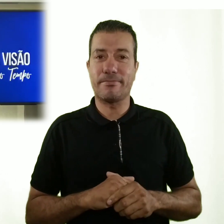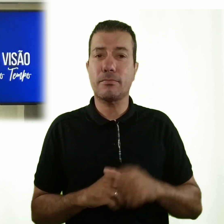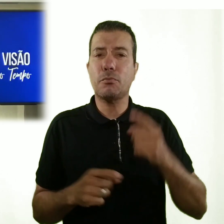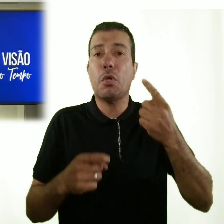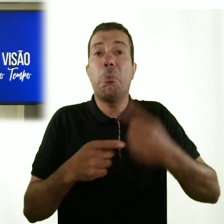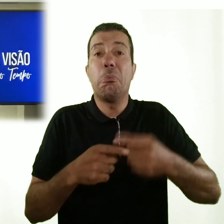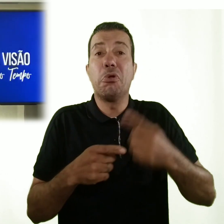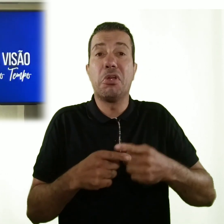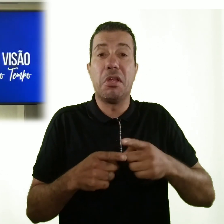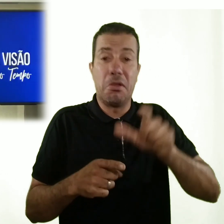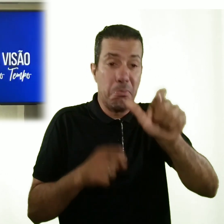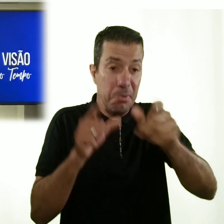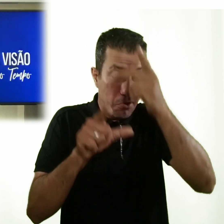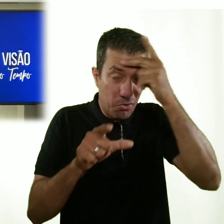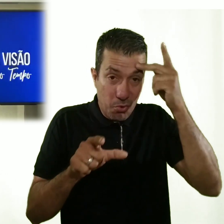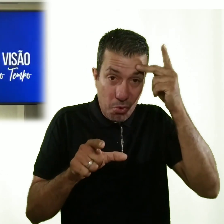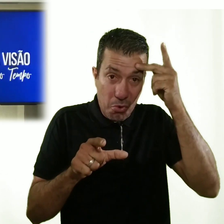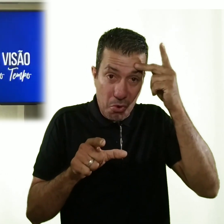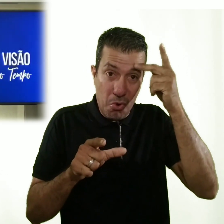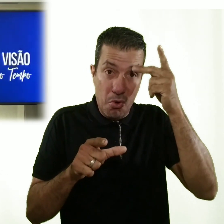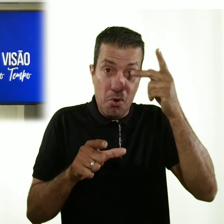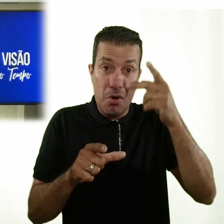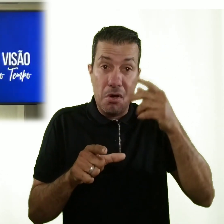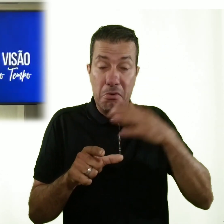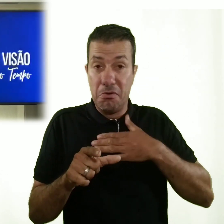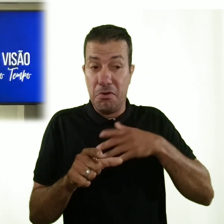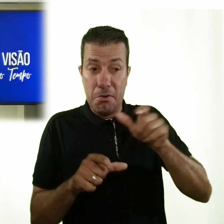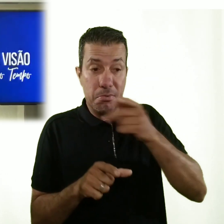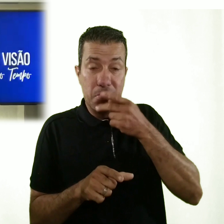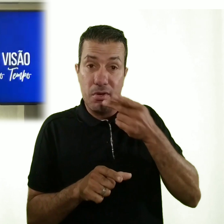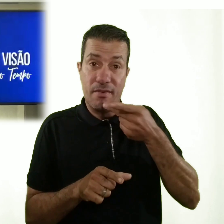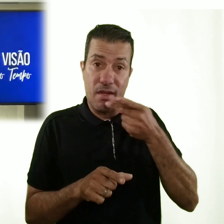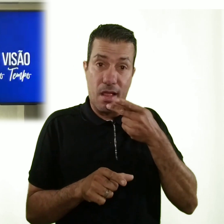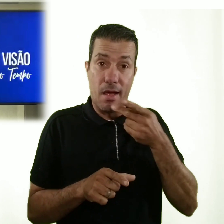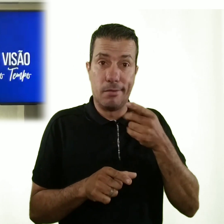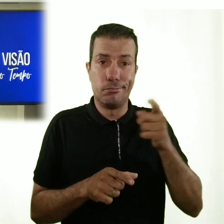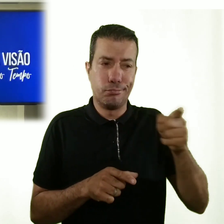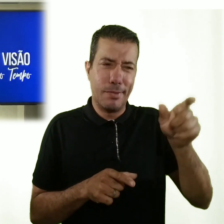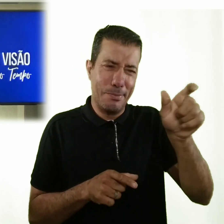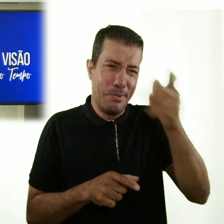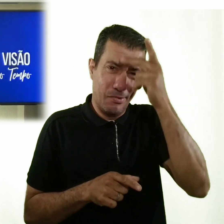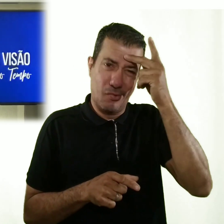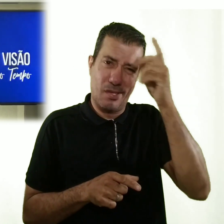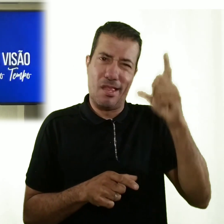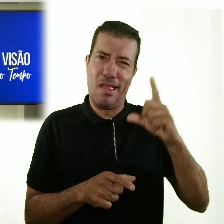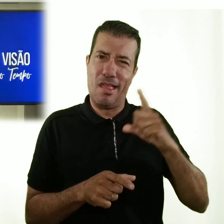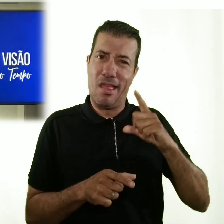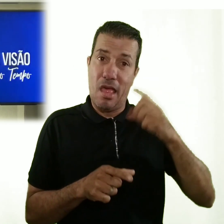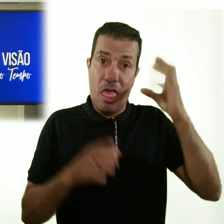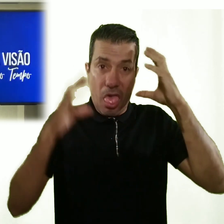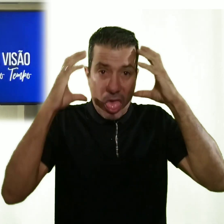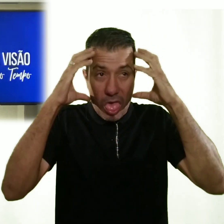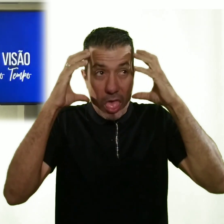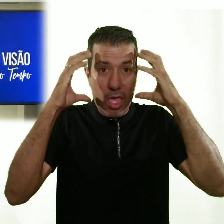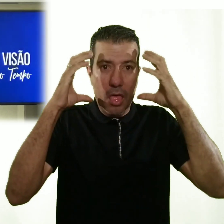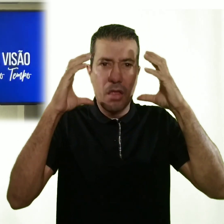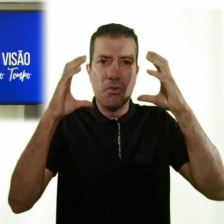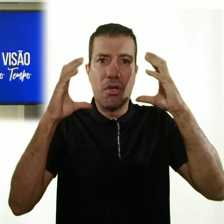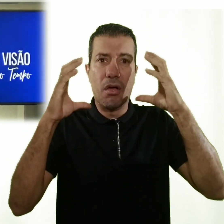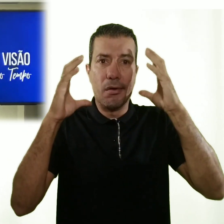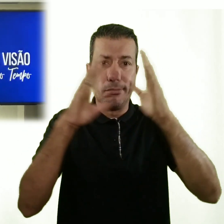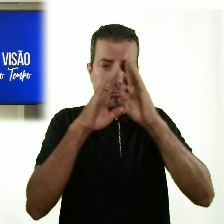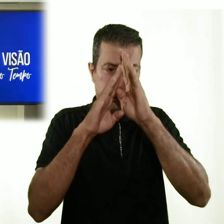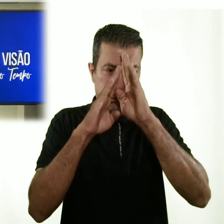gente também, e vocês vão me desculpar aqui o meu jeito informal de falar, gente. Tem muita gente que tem cabeça só para separar